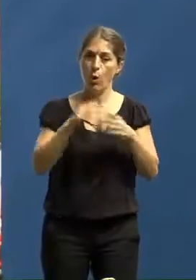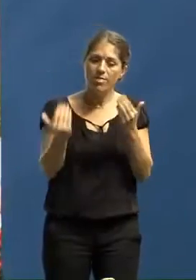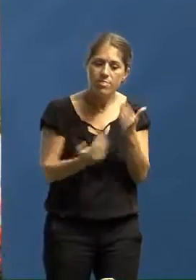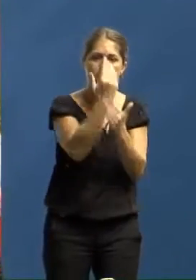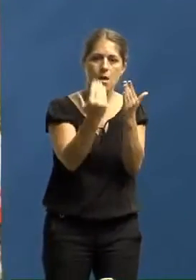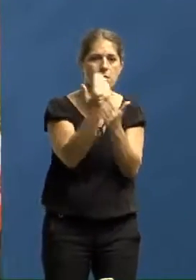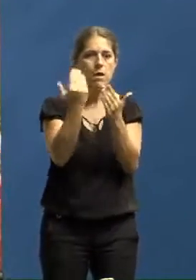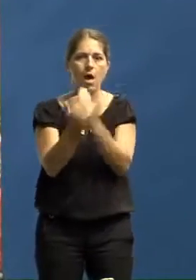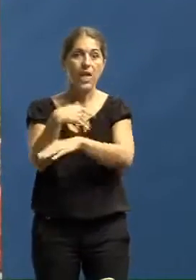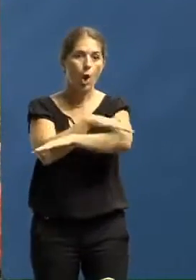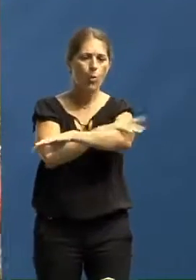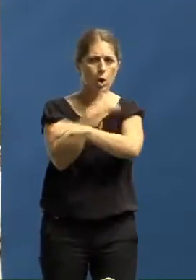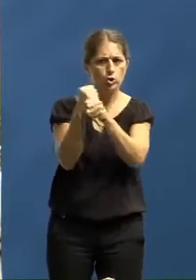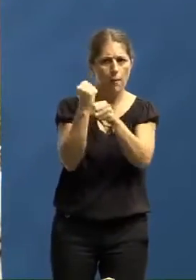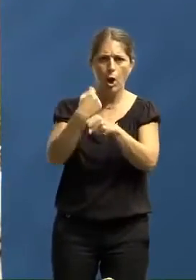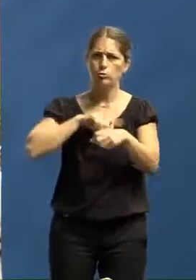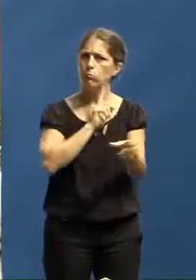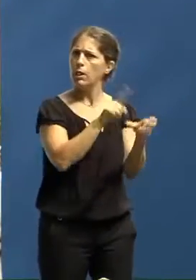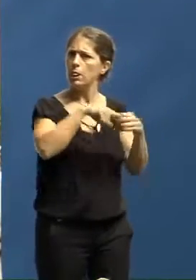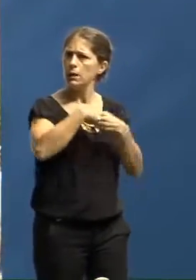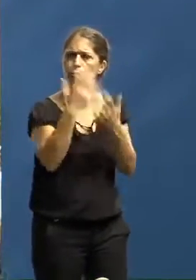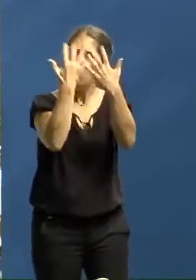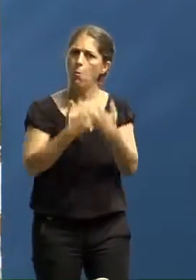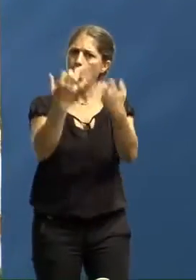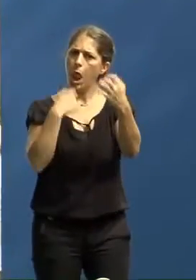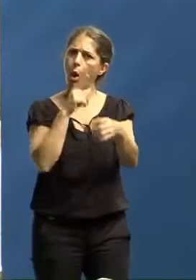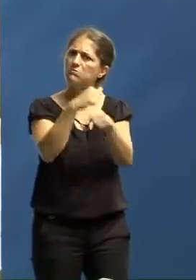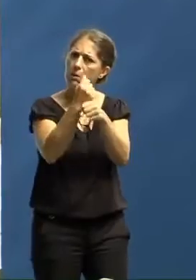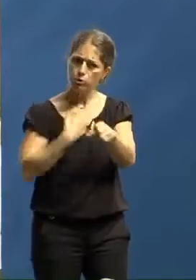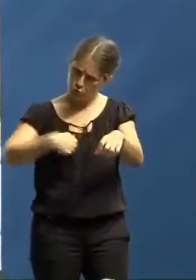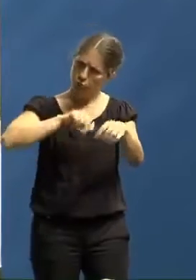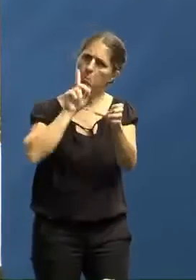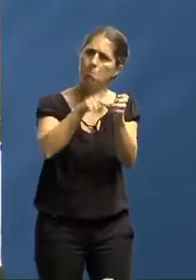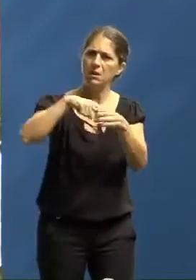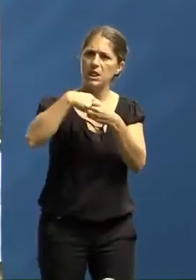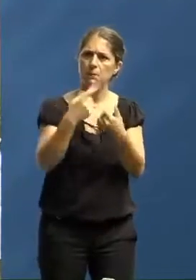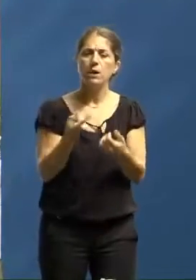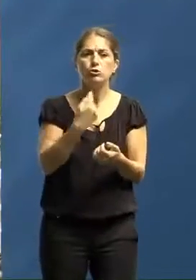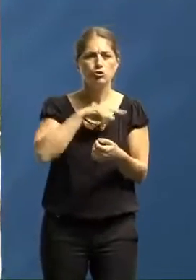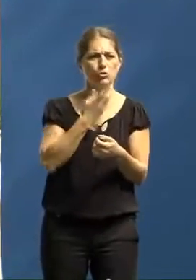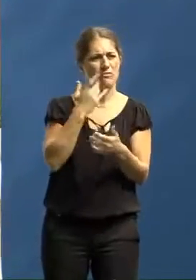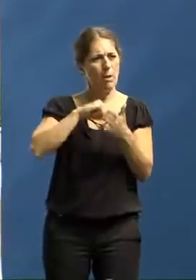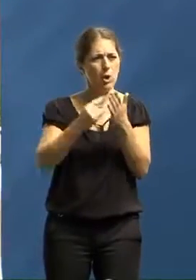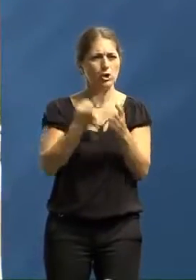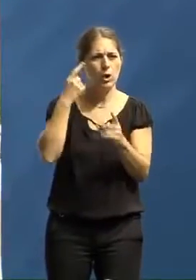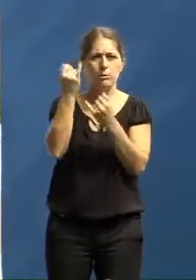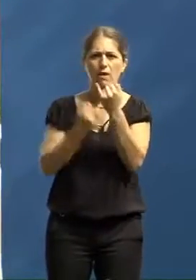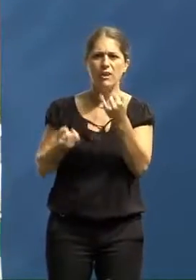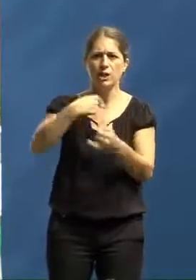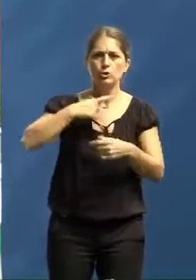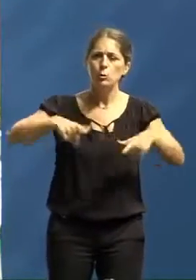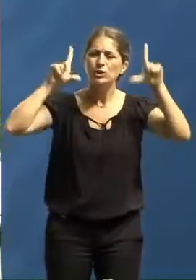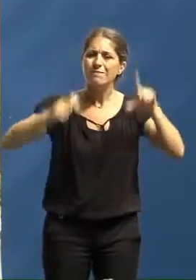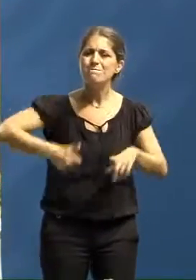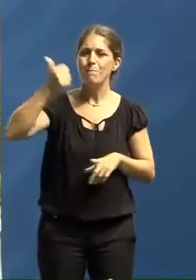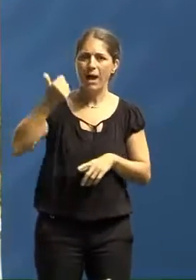que fai o goberno e do que fai o Parlamento. Por eso propoñemos unha serie de reformas para que todas e todos podamos ser máis protagonistas a hora de elaborar as leis